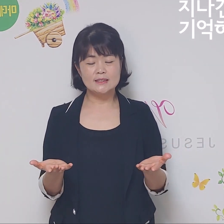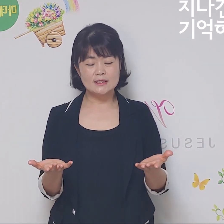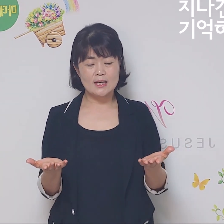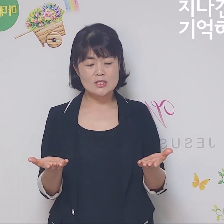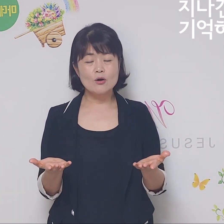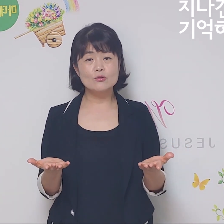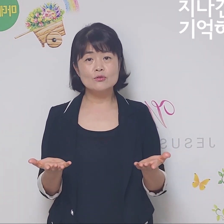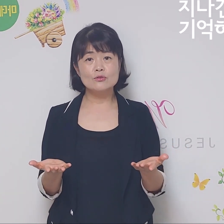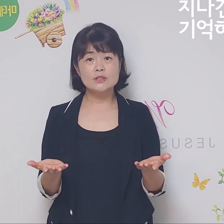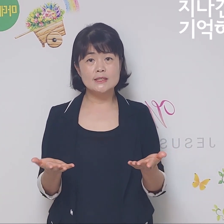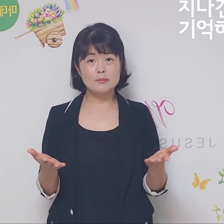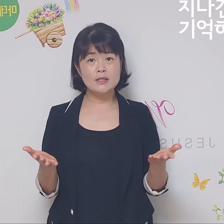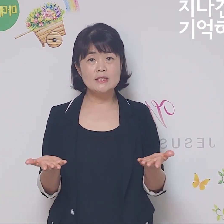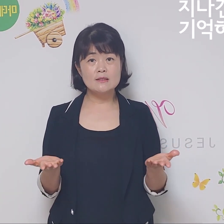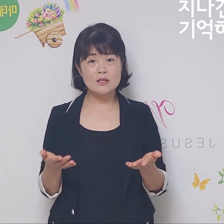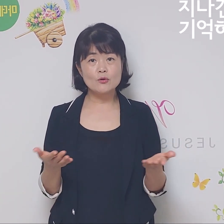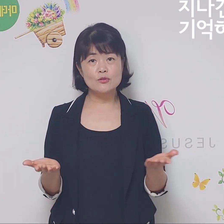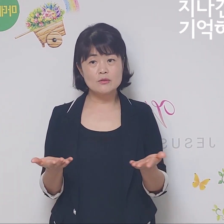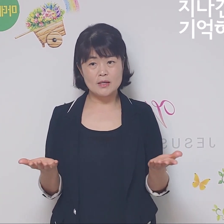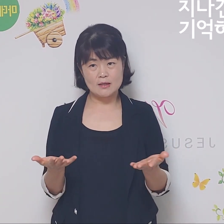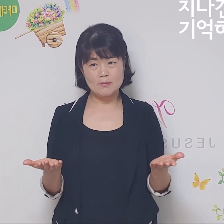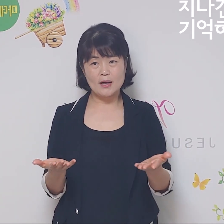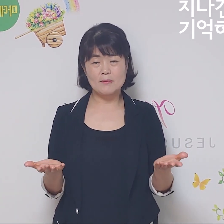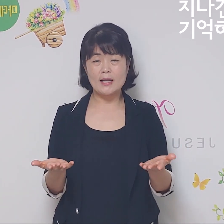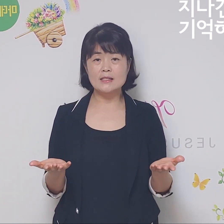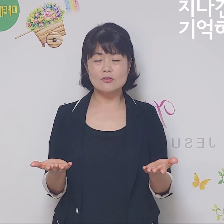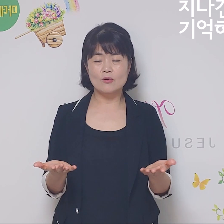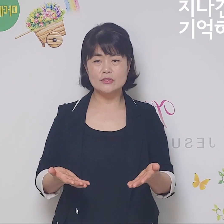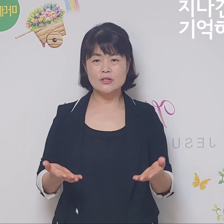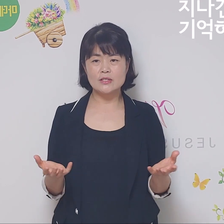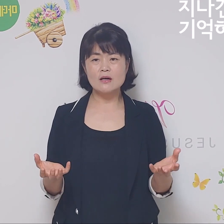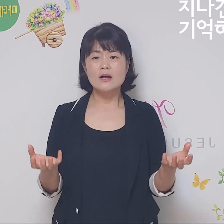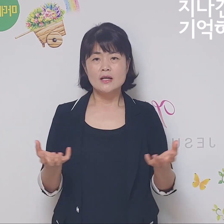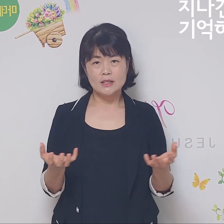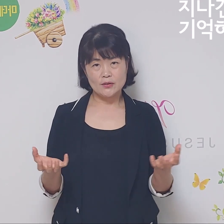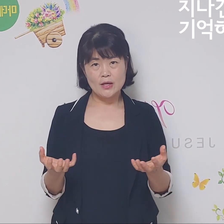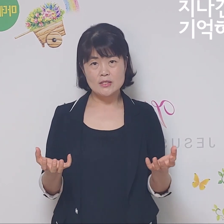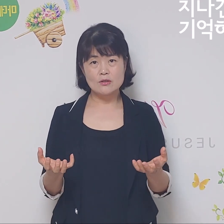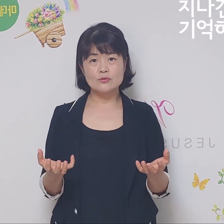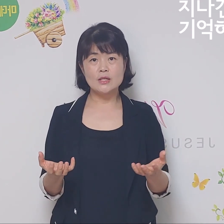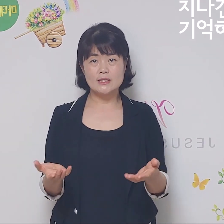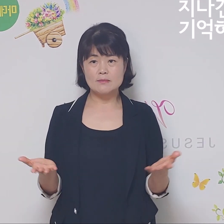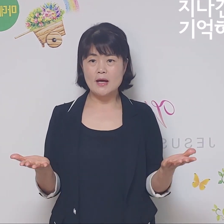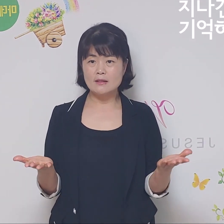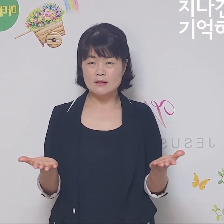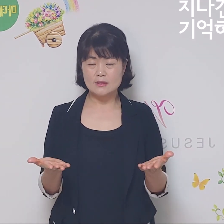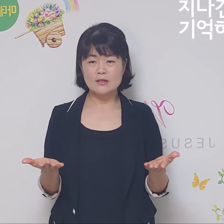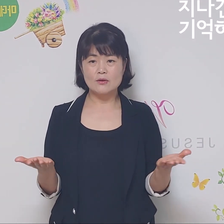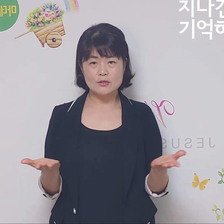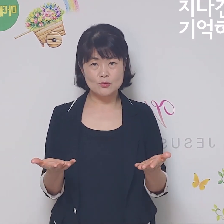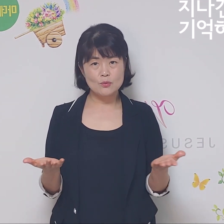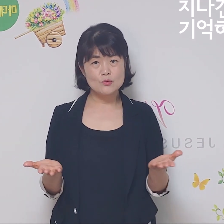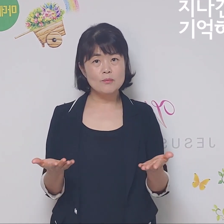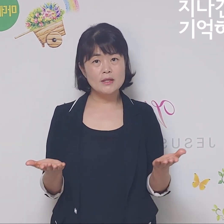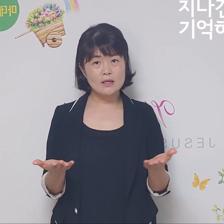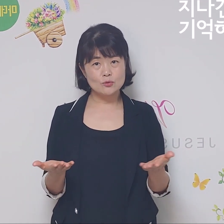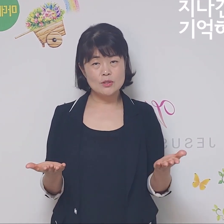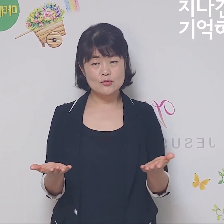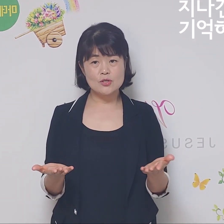그러니까 핀 서류를 이렇게 막 말하는 거거든요. 그래서 이렇게 하셔도 되지만, 일단 여기서도 손바닥으로 해주셔도